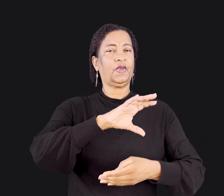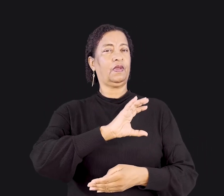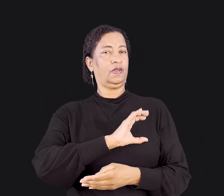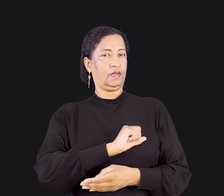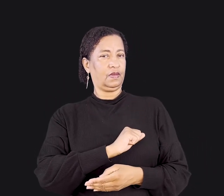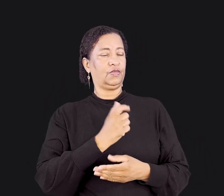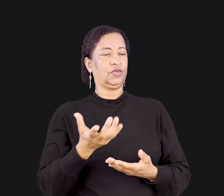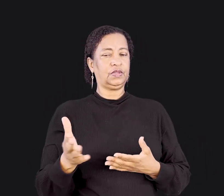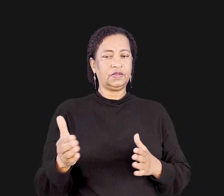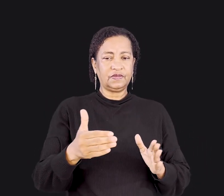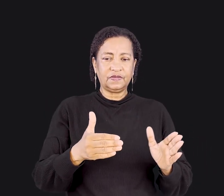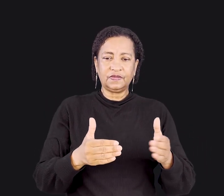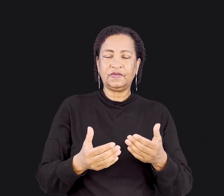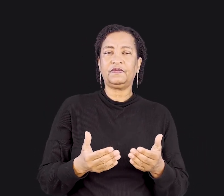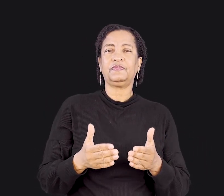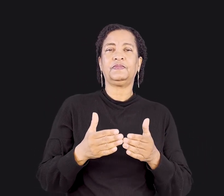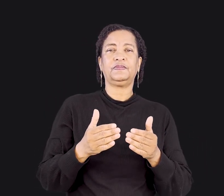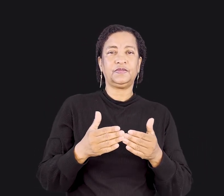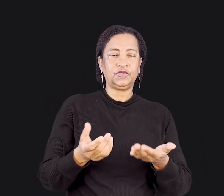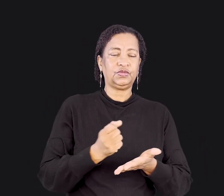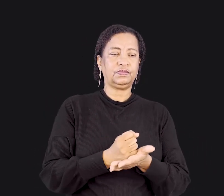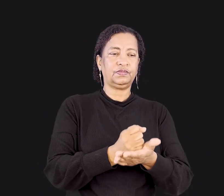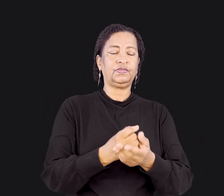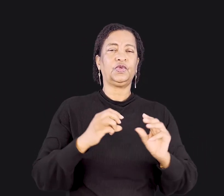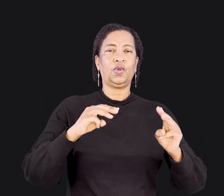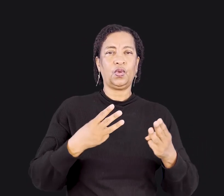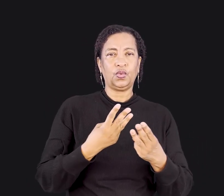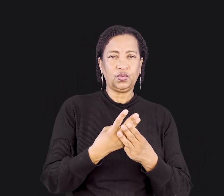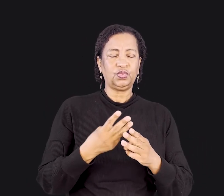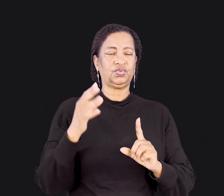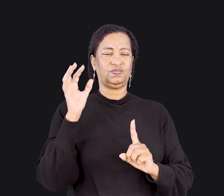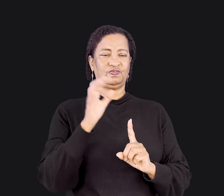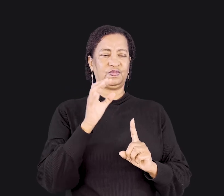amor que ele estava levantando em favor dos judeus cristãos perseguidos em Jerusalém.